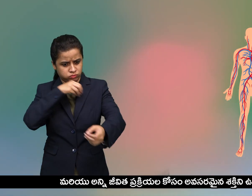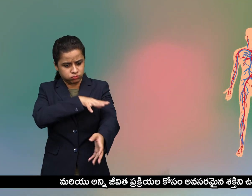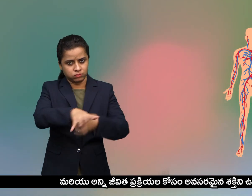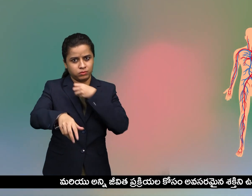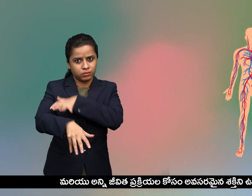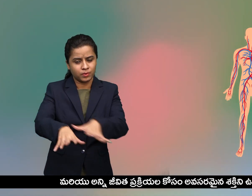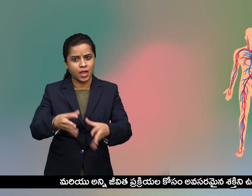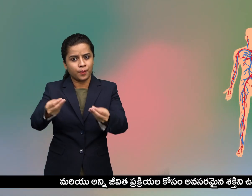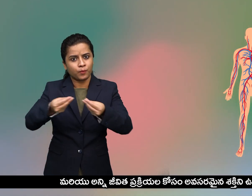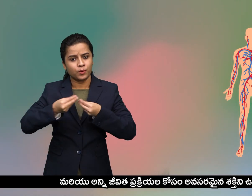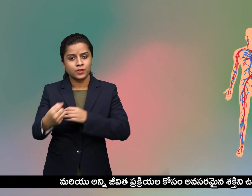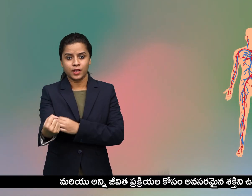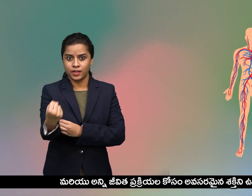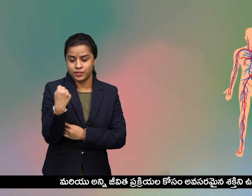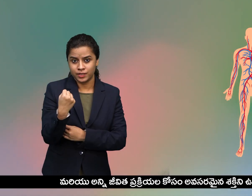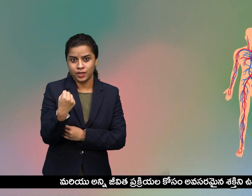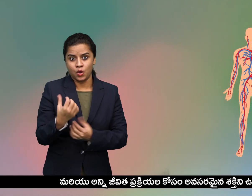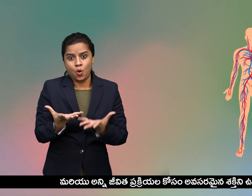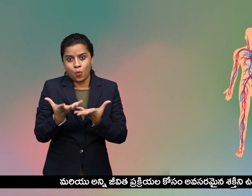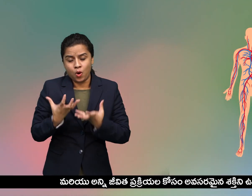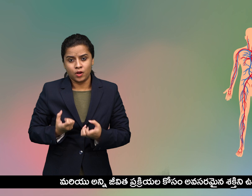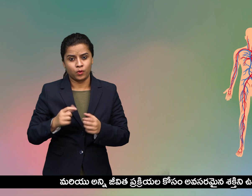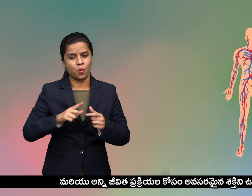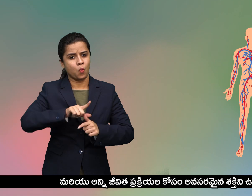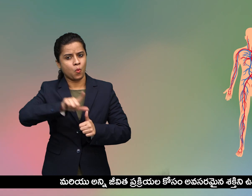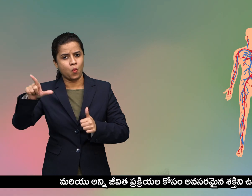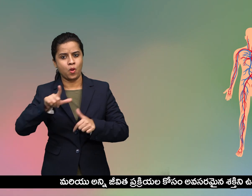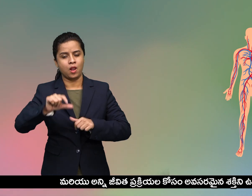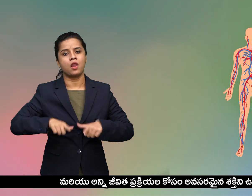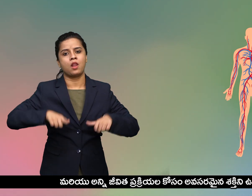ప్రక్రియల కోసం అవసరమైన శక్తిని ఉత్పత్తి చేస్తాయి.